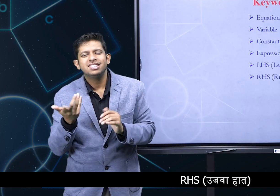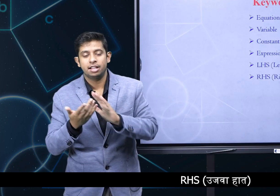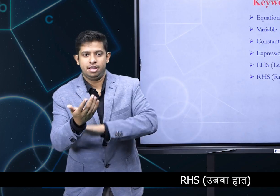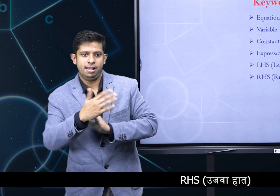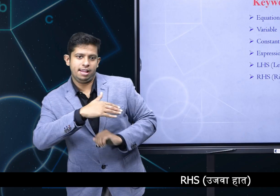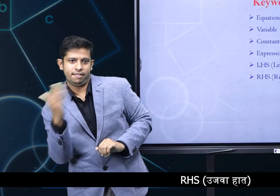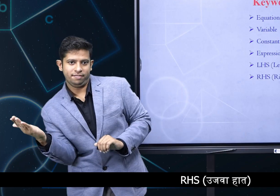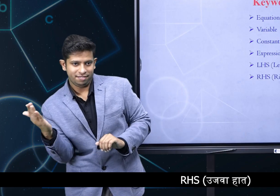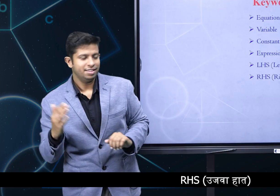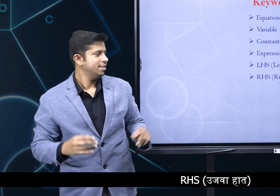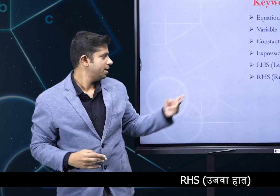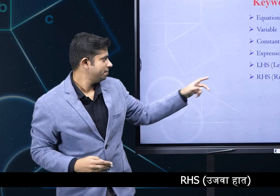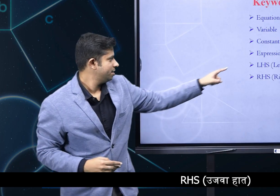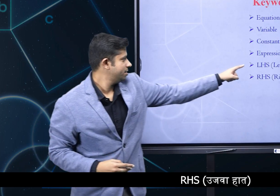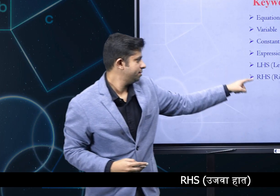RHS उजवा हात,